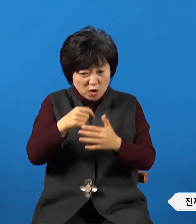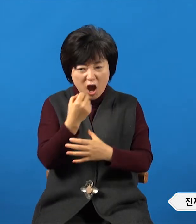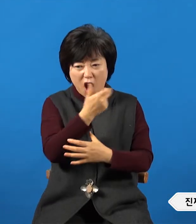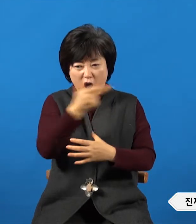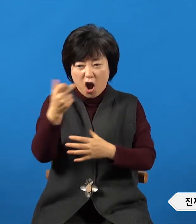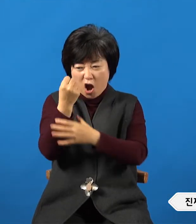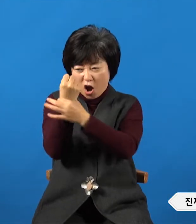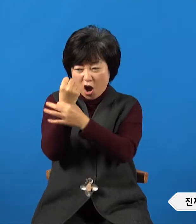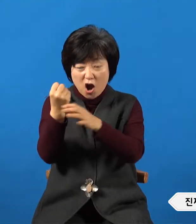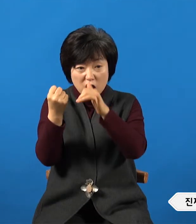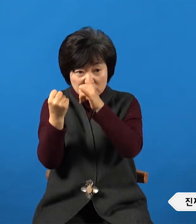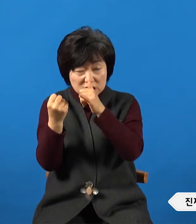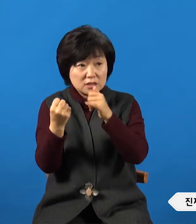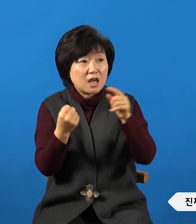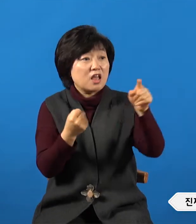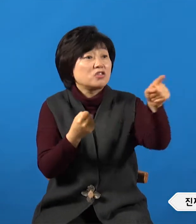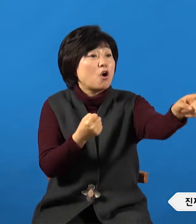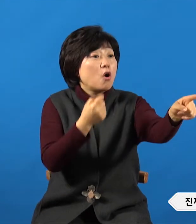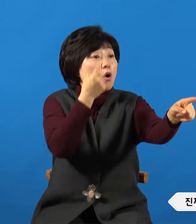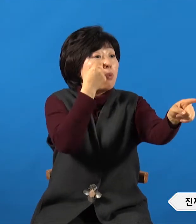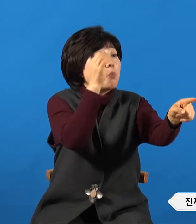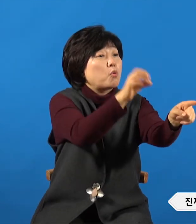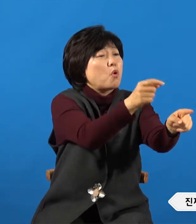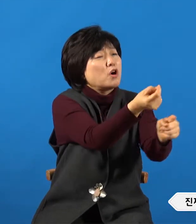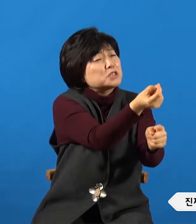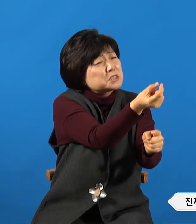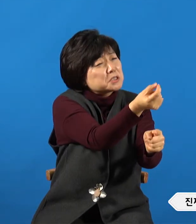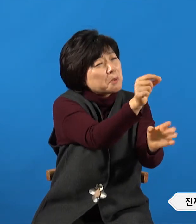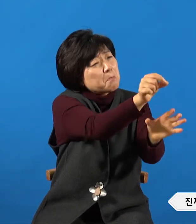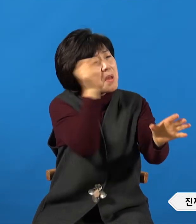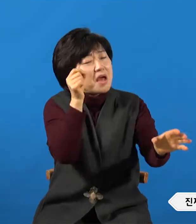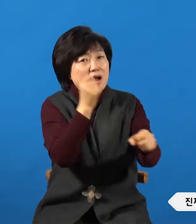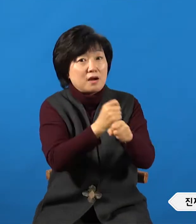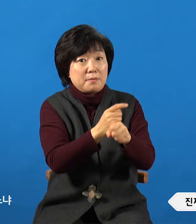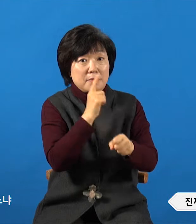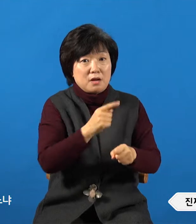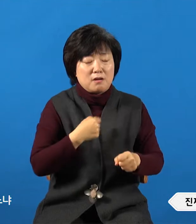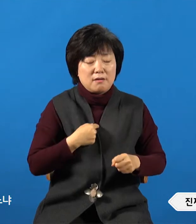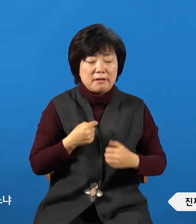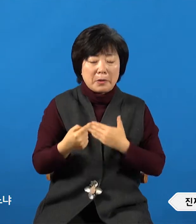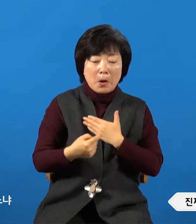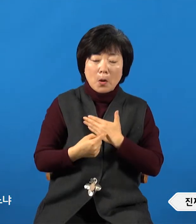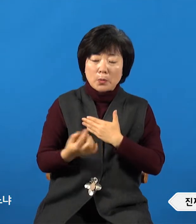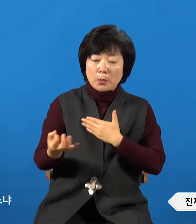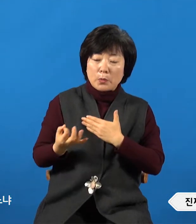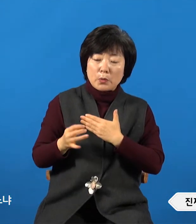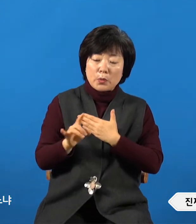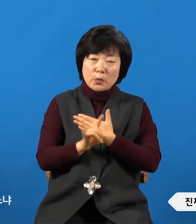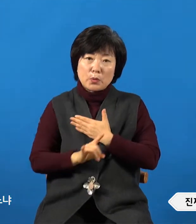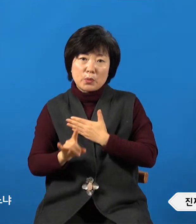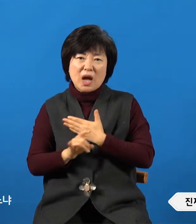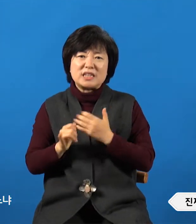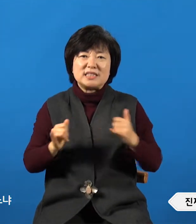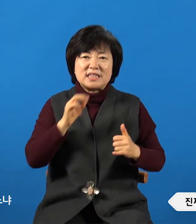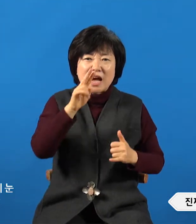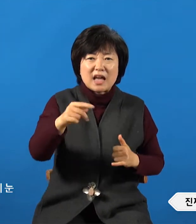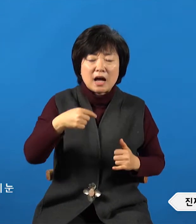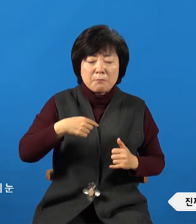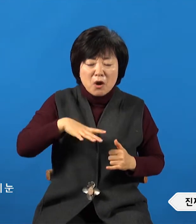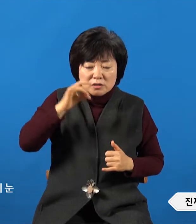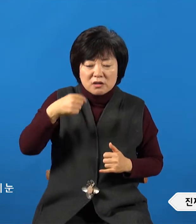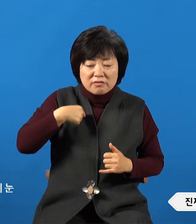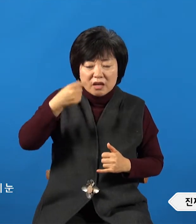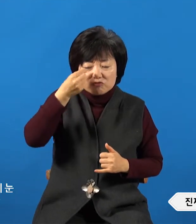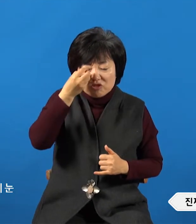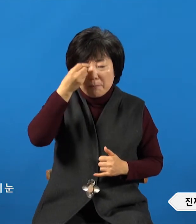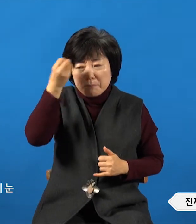말하기를 나로 내 눈 속에 있는 티를 빼게 하라 하겠느냐. 외식하는 자여, 먼저 내 눈 속에서 들보를 빼어라. 그 후에 밝히